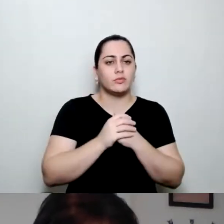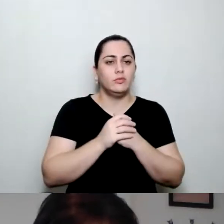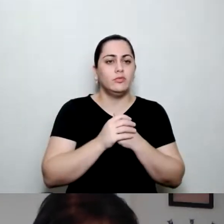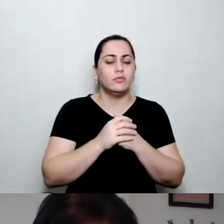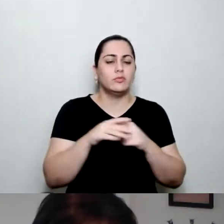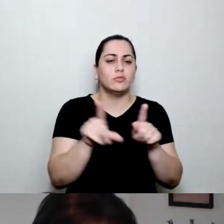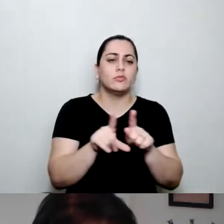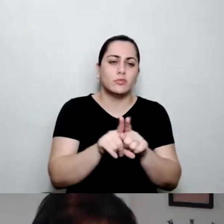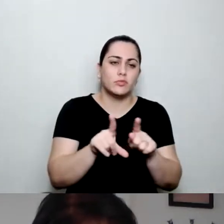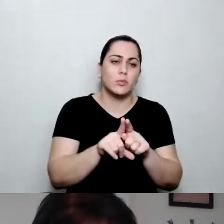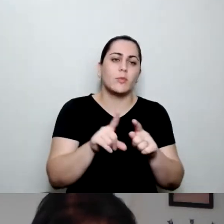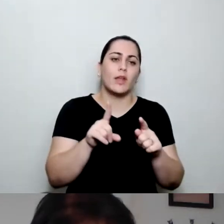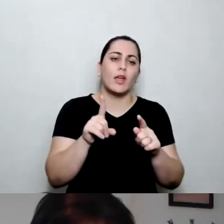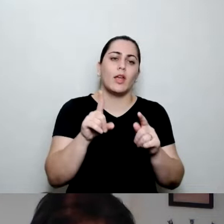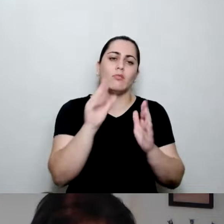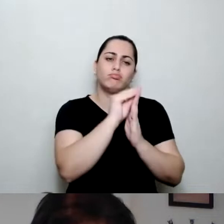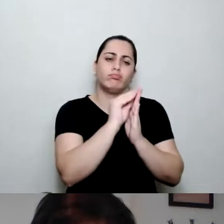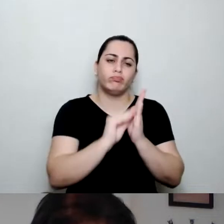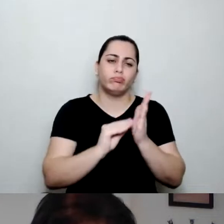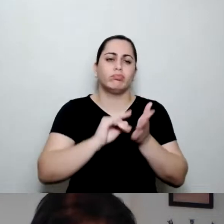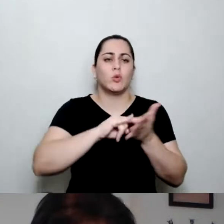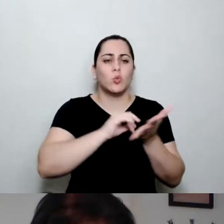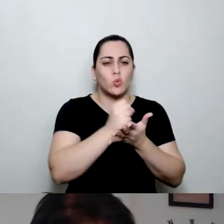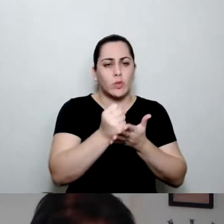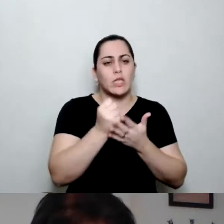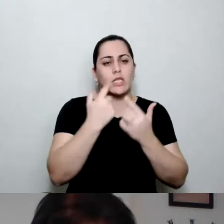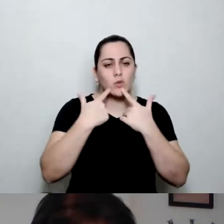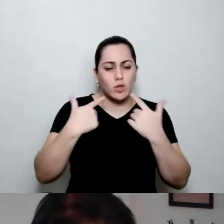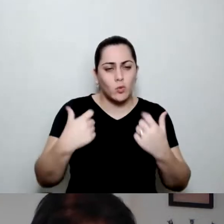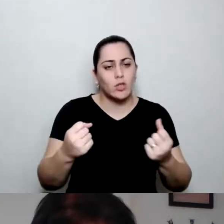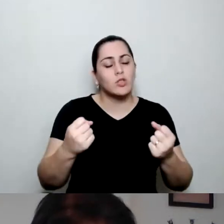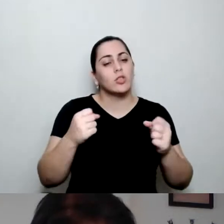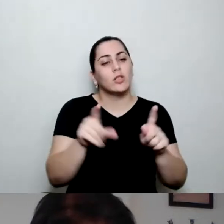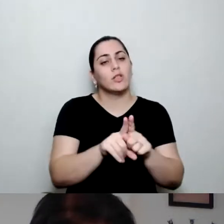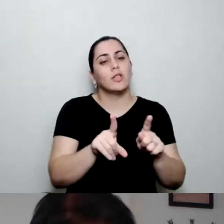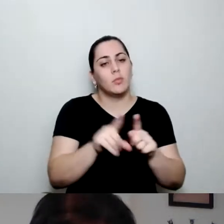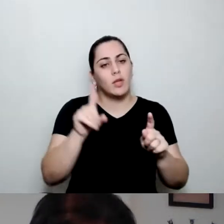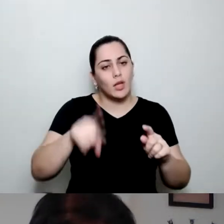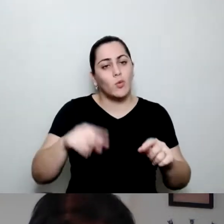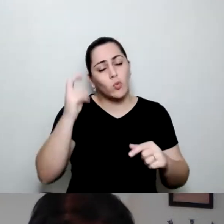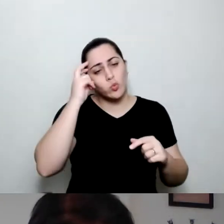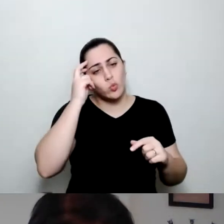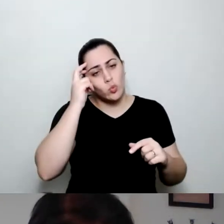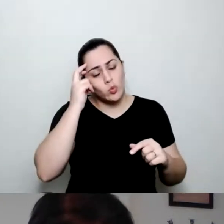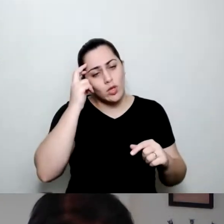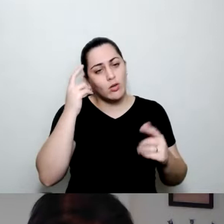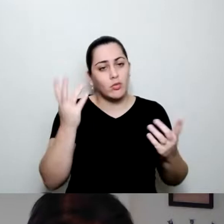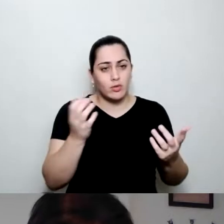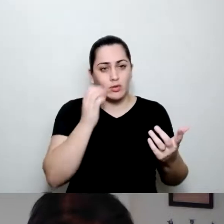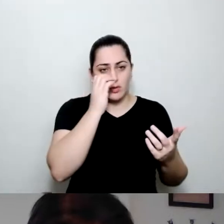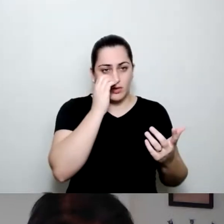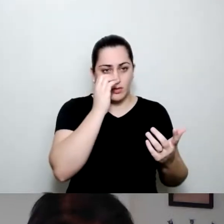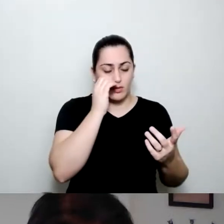A documentação linguística quase sempre também é documentação cultural. Documentação cultural